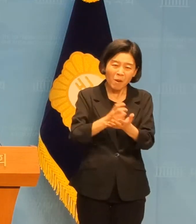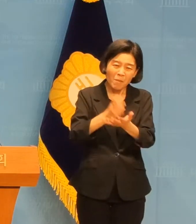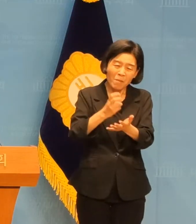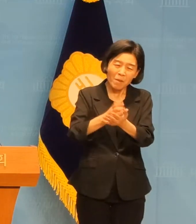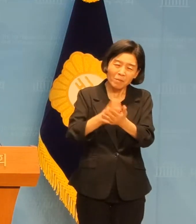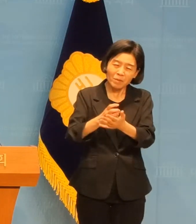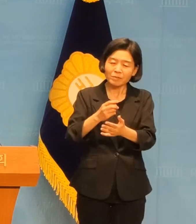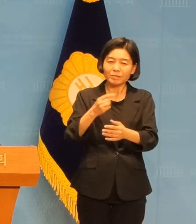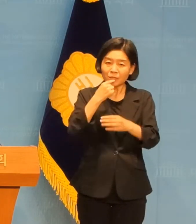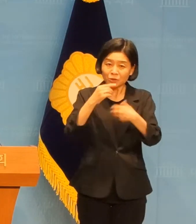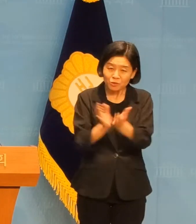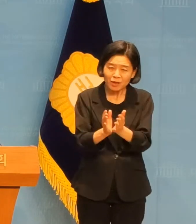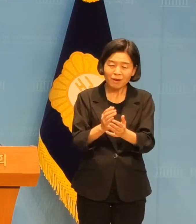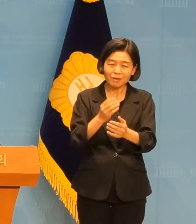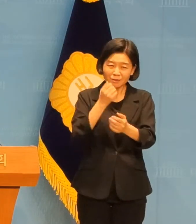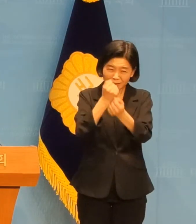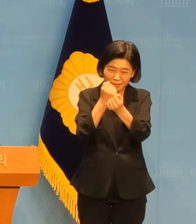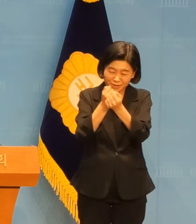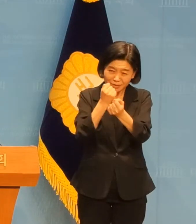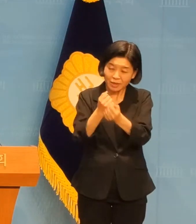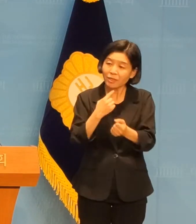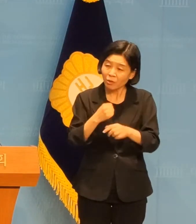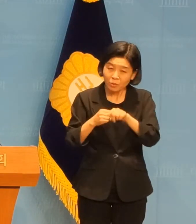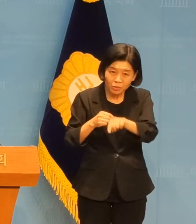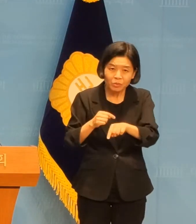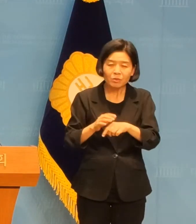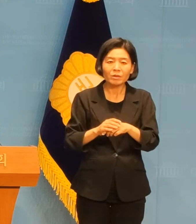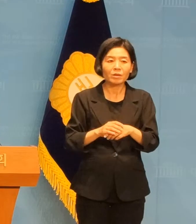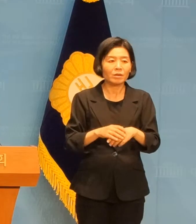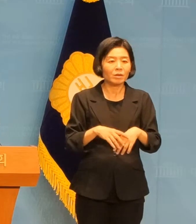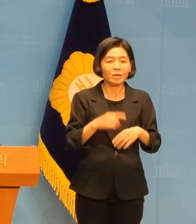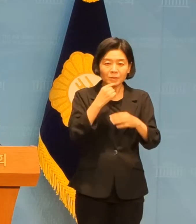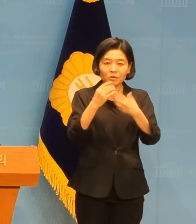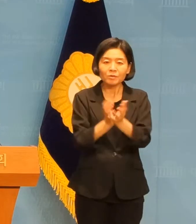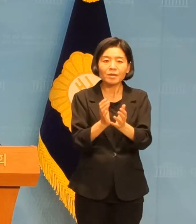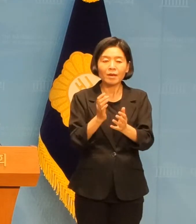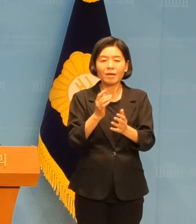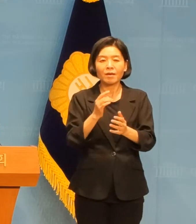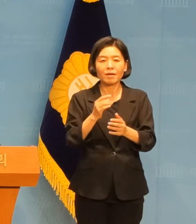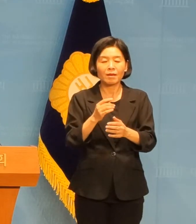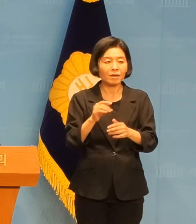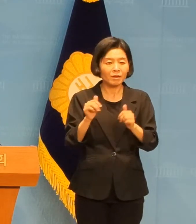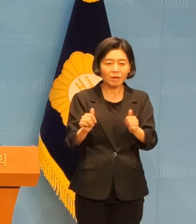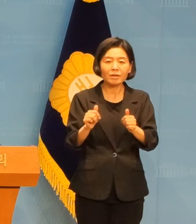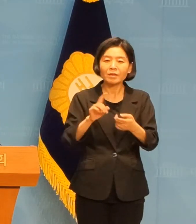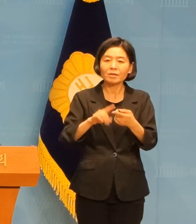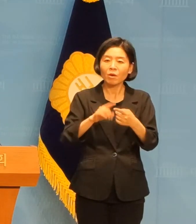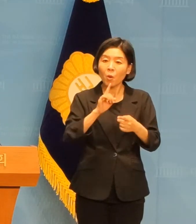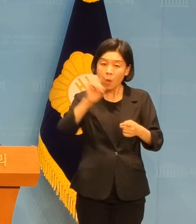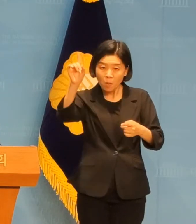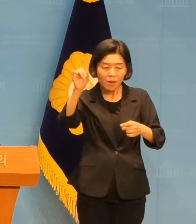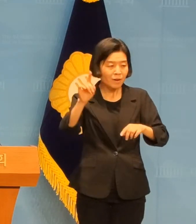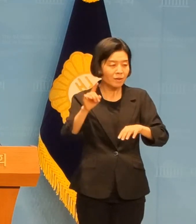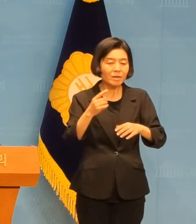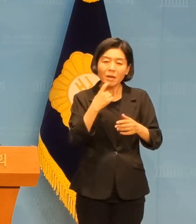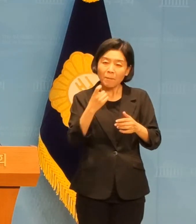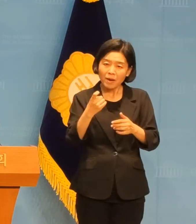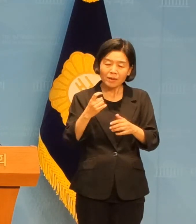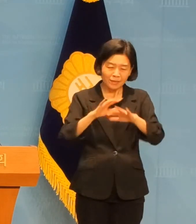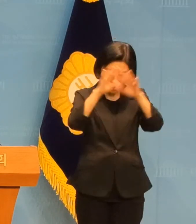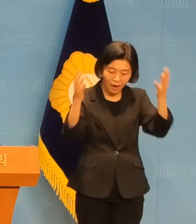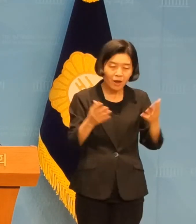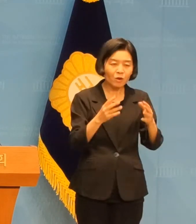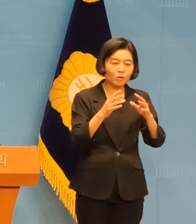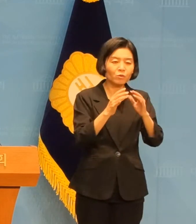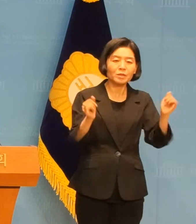민주당의 강압과 폭주를 또 고발 협박을 국민들이 모두 지켜보고 있다는 사실을 명심해야